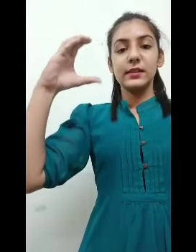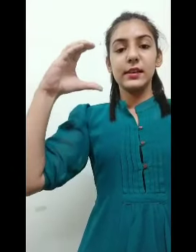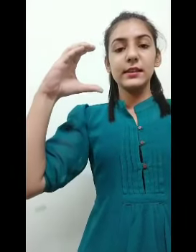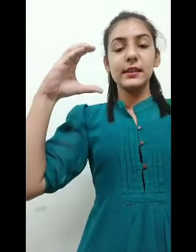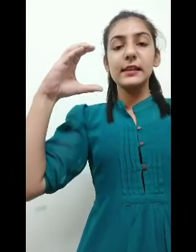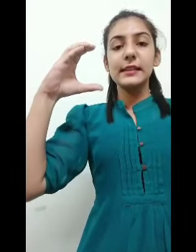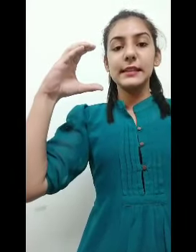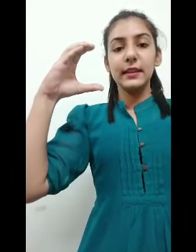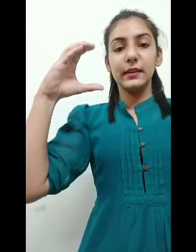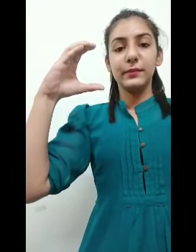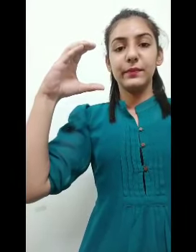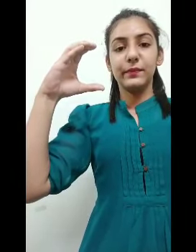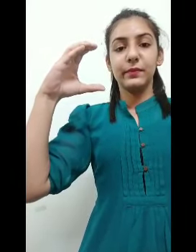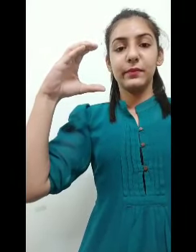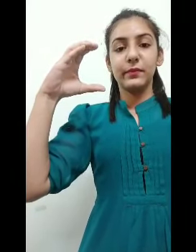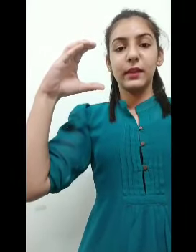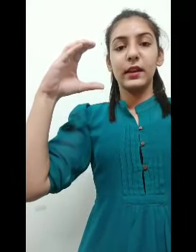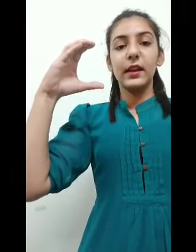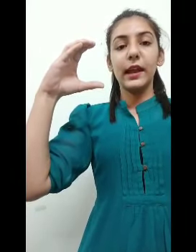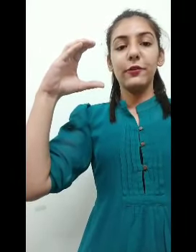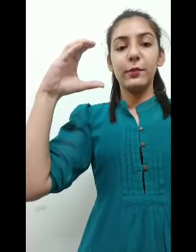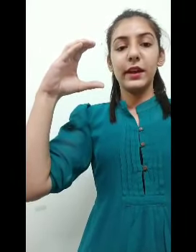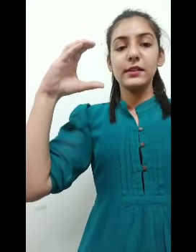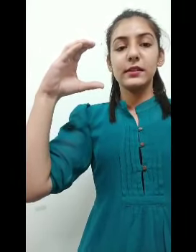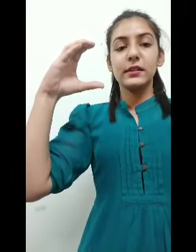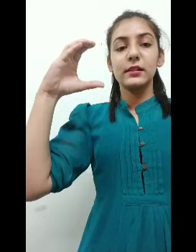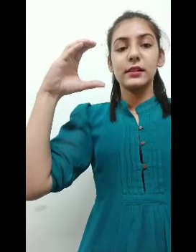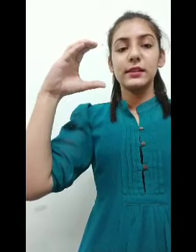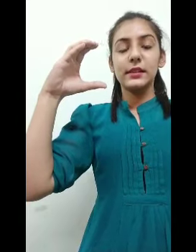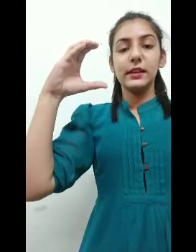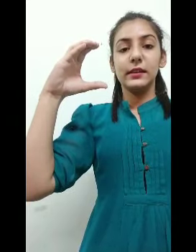दिस इज सी, अल्फाबेट सी,